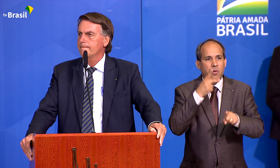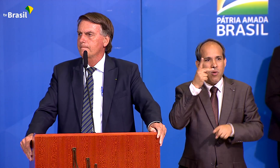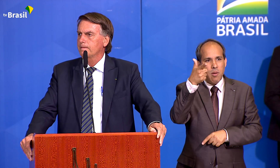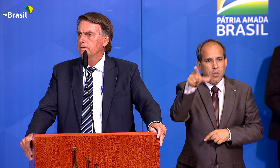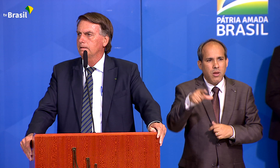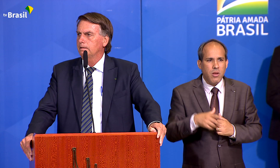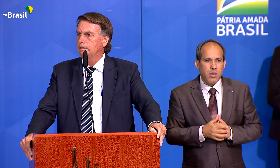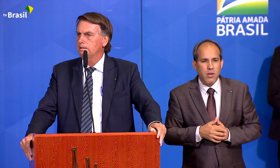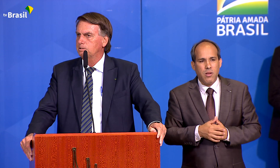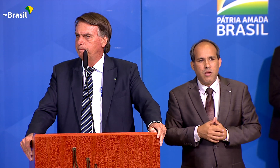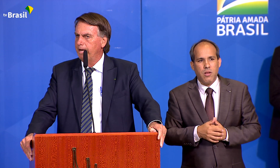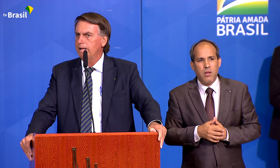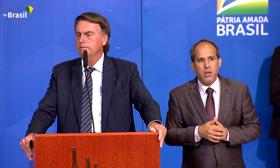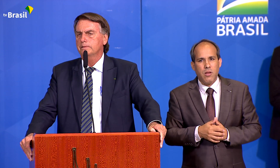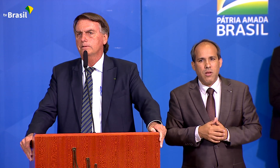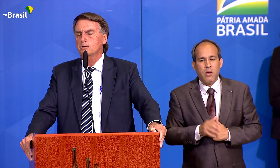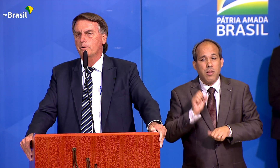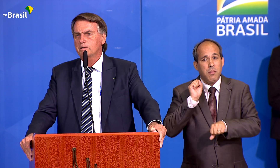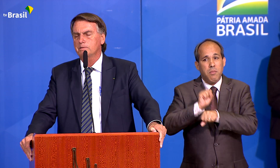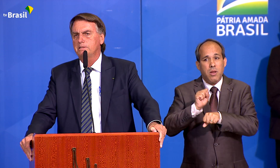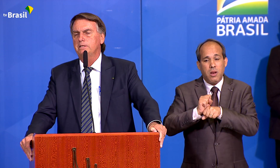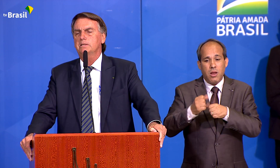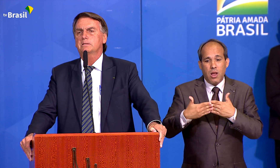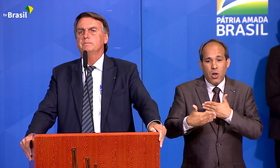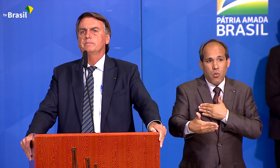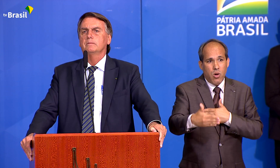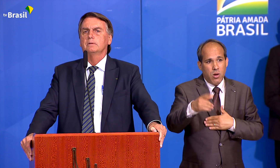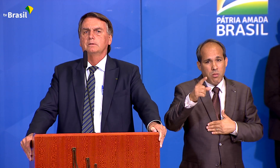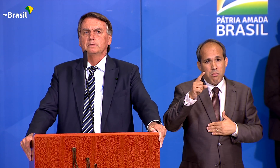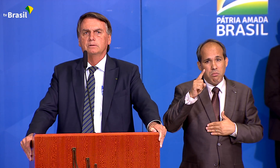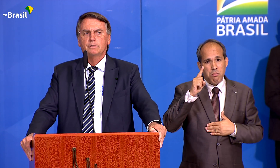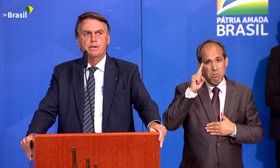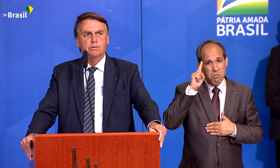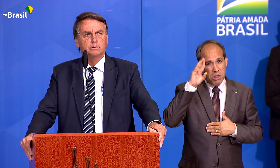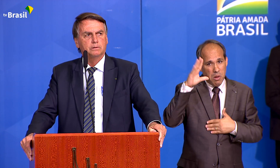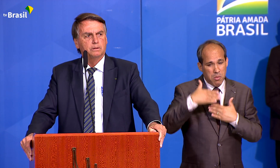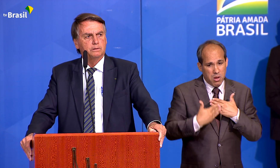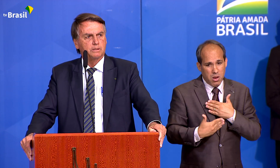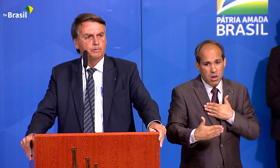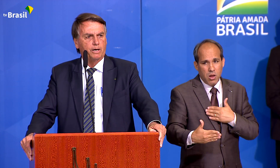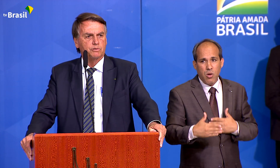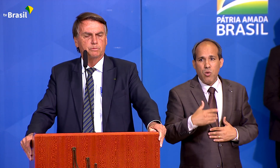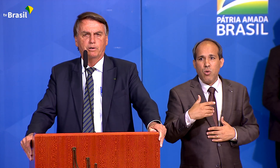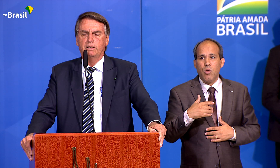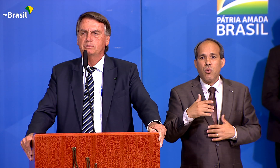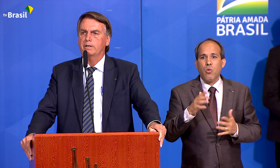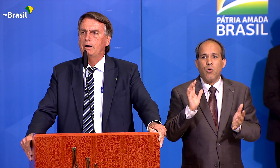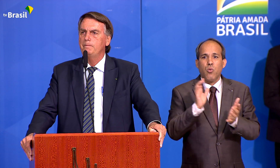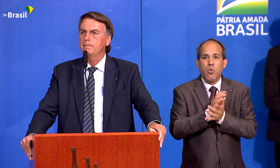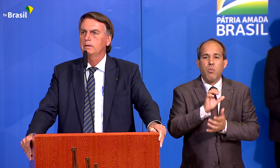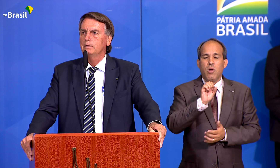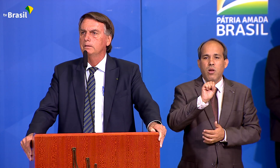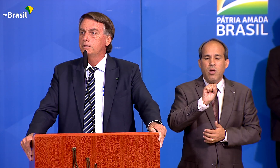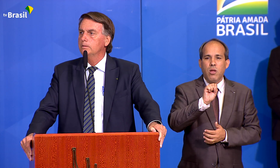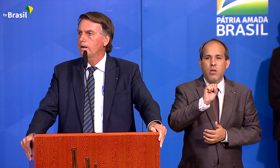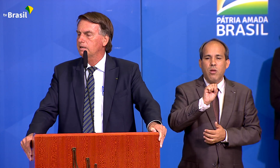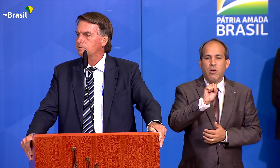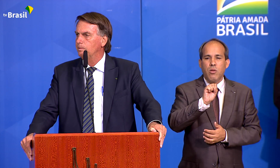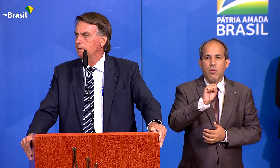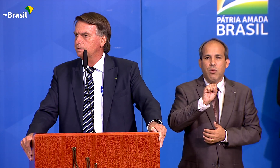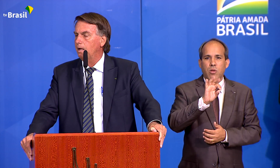mais a gente espera que os próximos dias o nosso Tribunal Superior Eleitoral